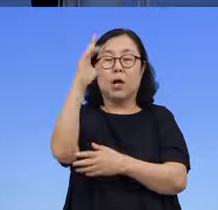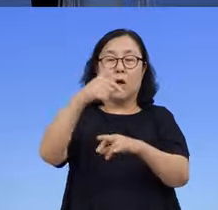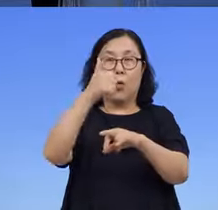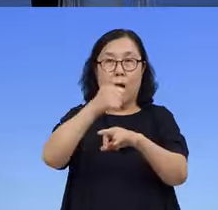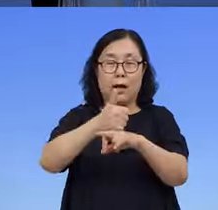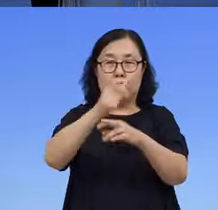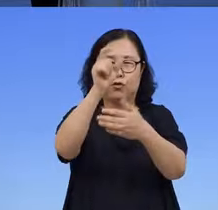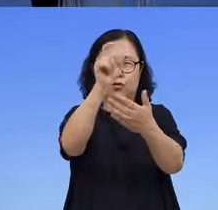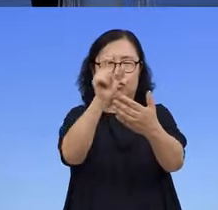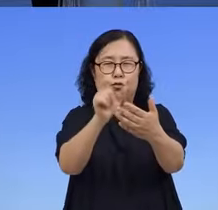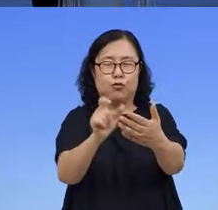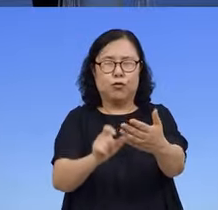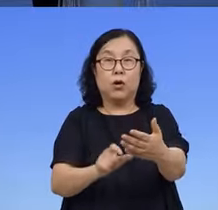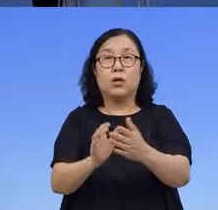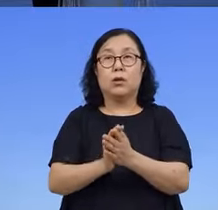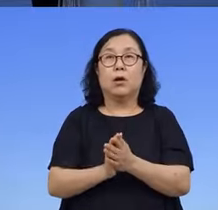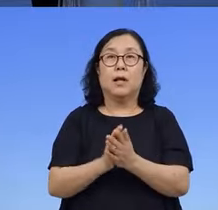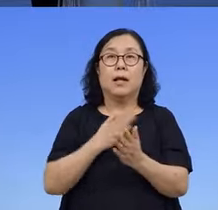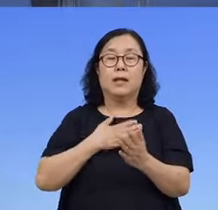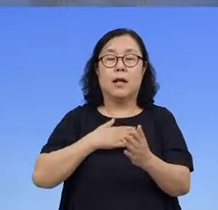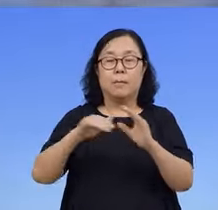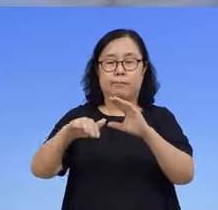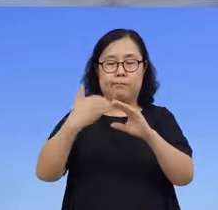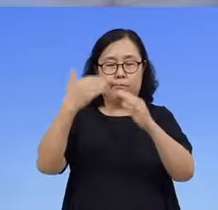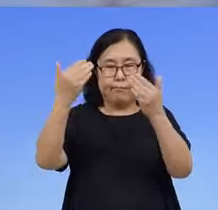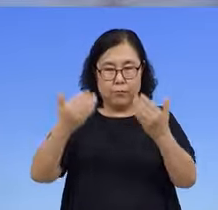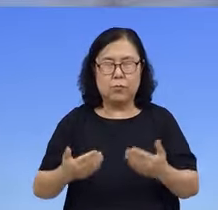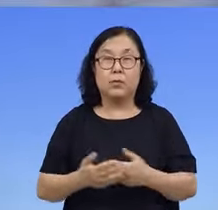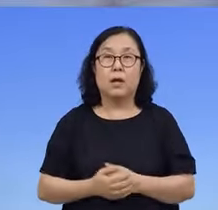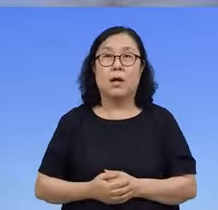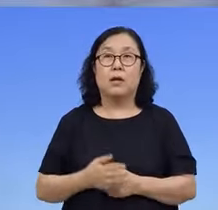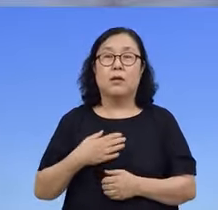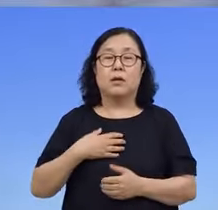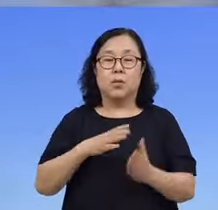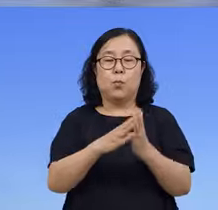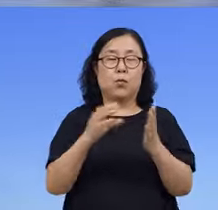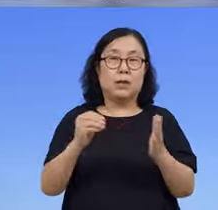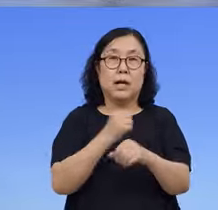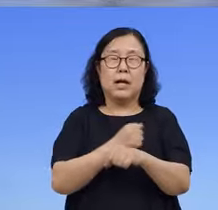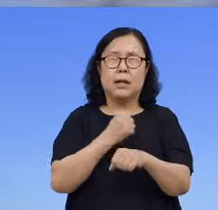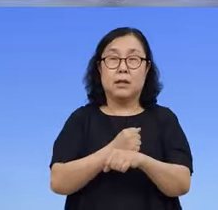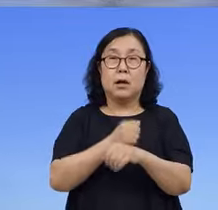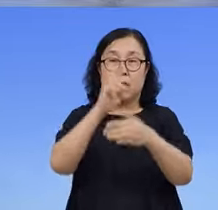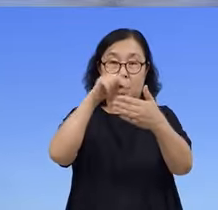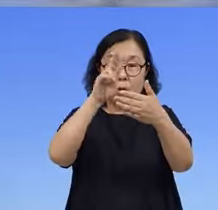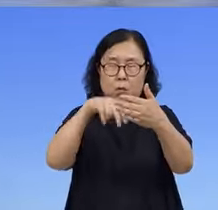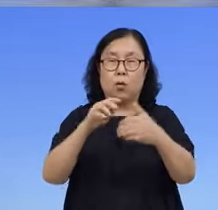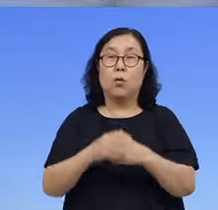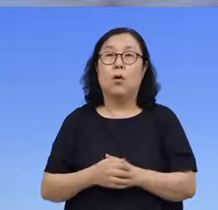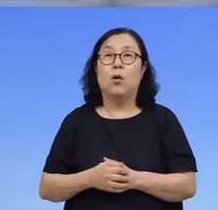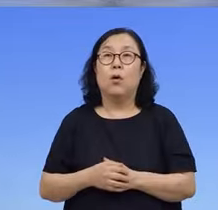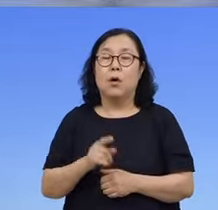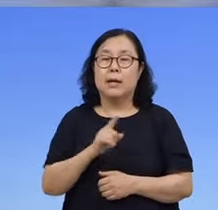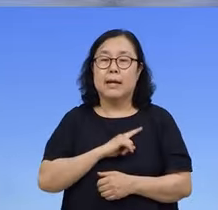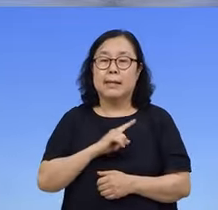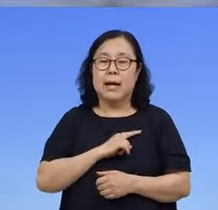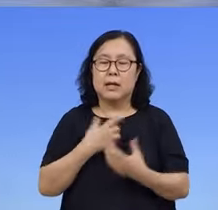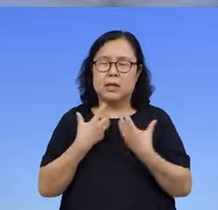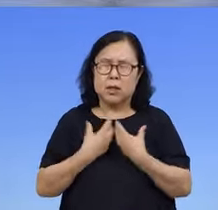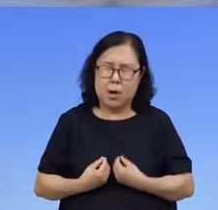당신은 평강의, 쭉 내게 적어서 보낸 거예요. 이걸 제가 카피를 해놓고 읽으면서